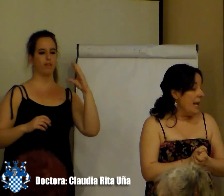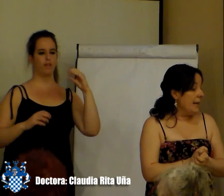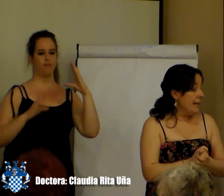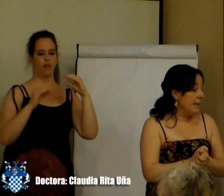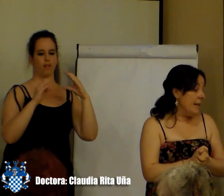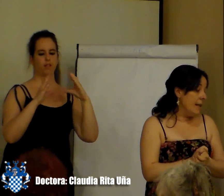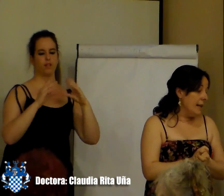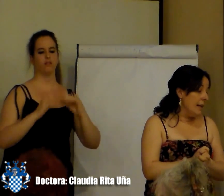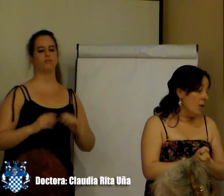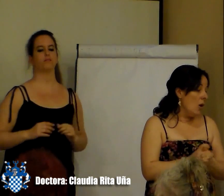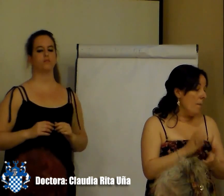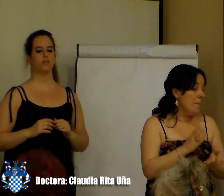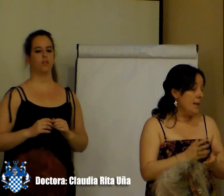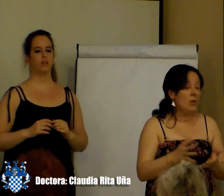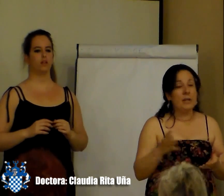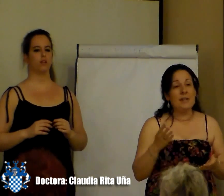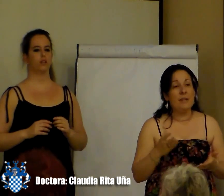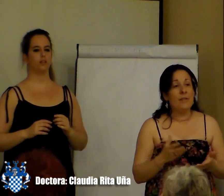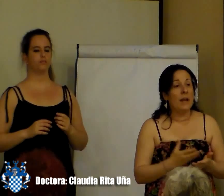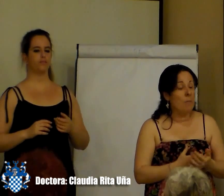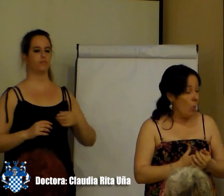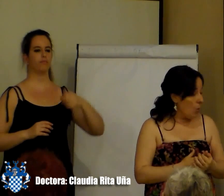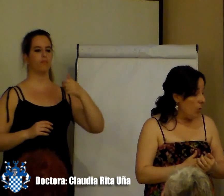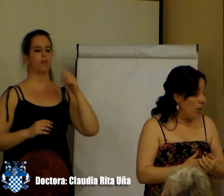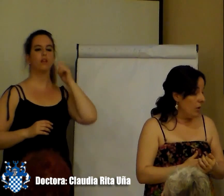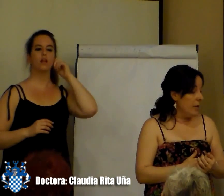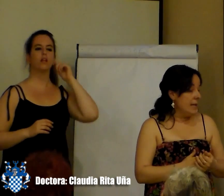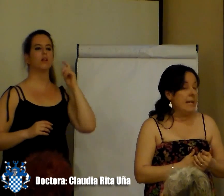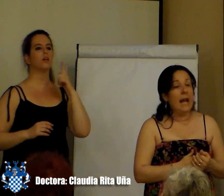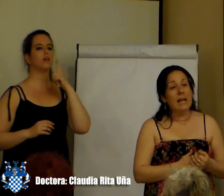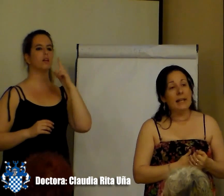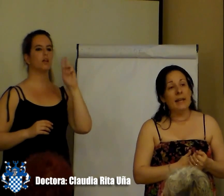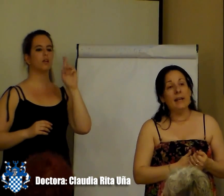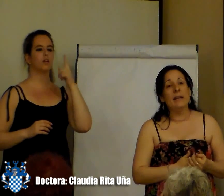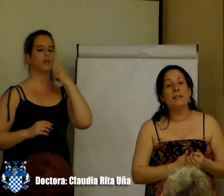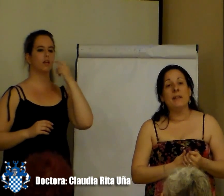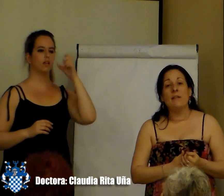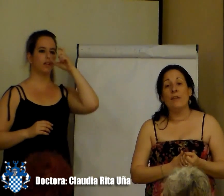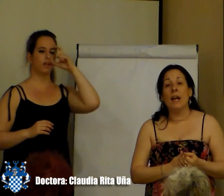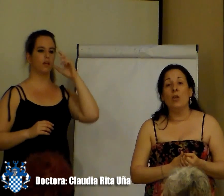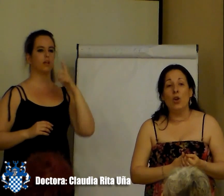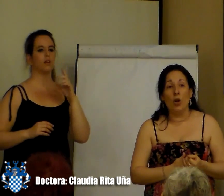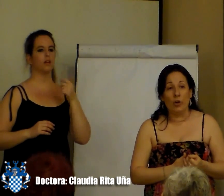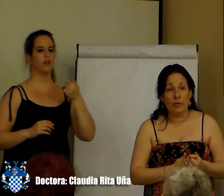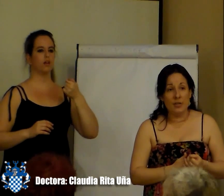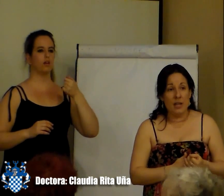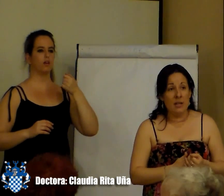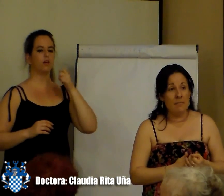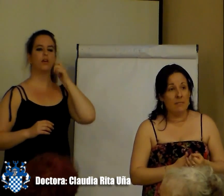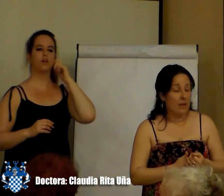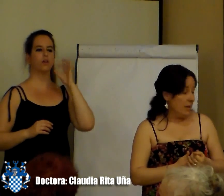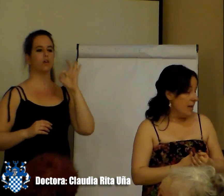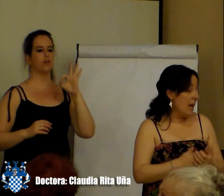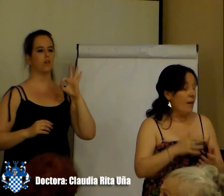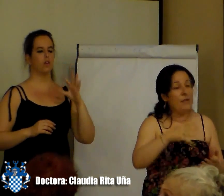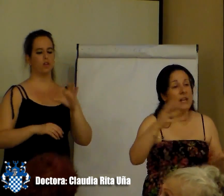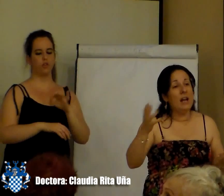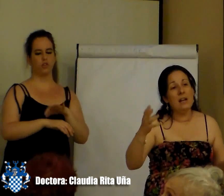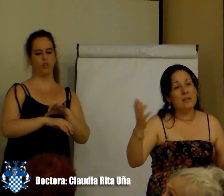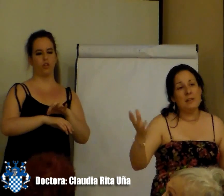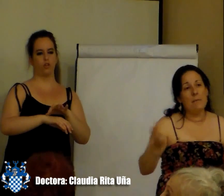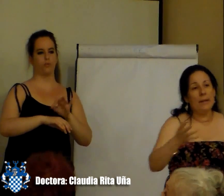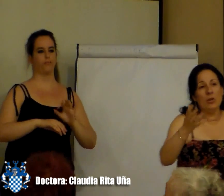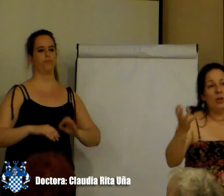anatómicamente, y del griego mio, que significa músculo, y algia, que significa dolor, ¿sí? Y